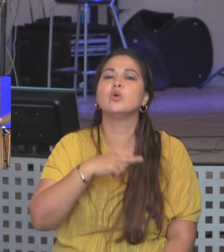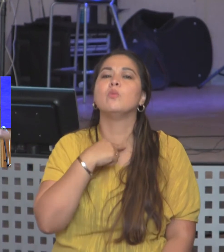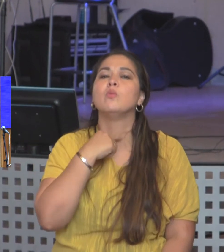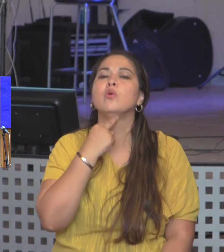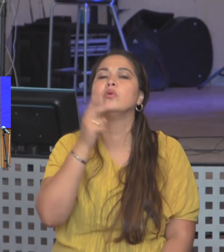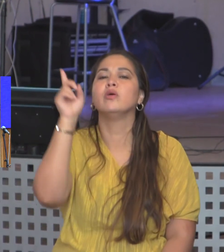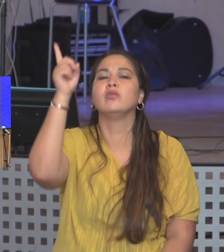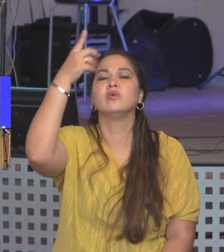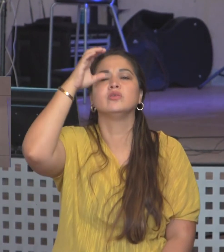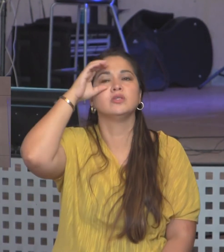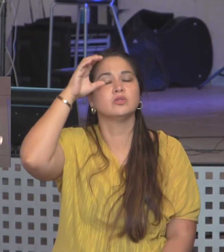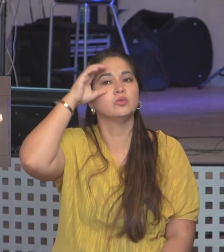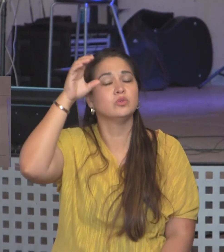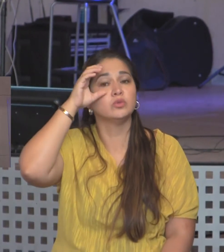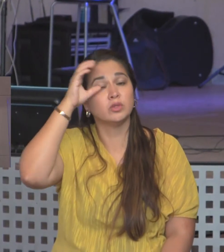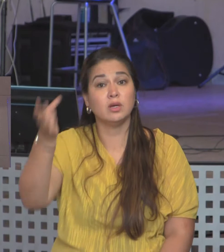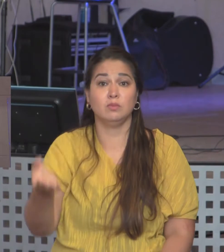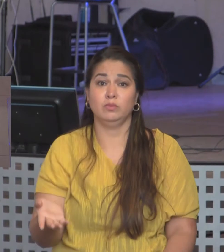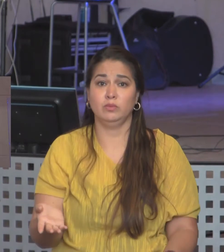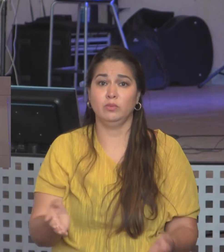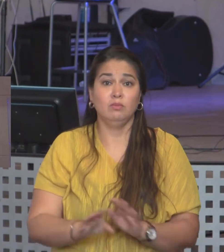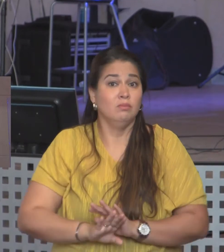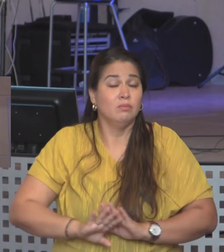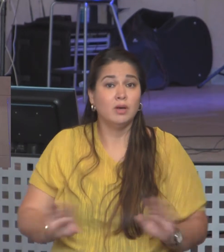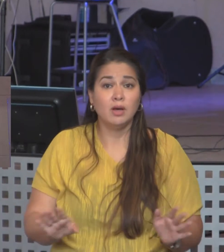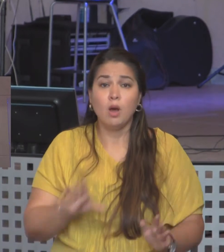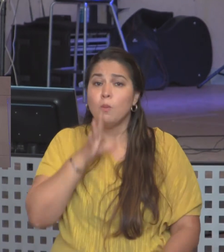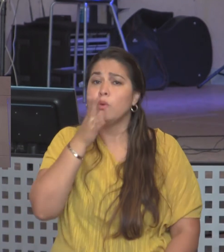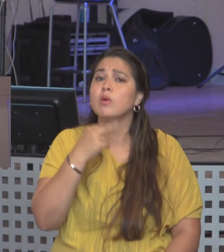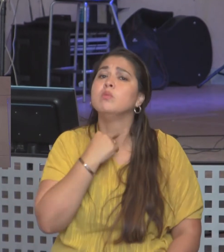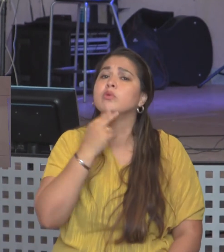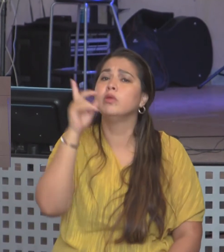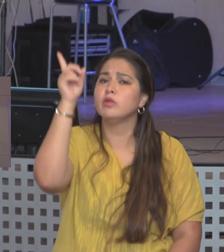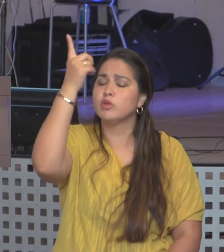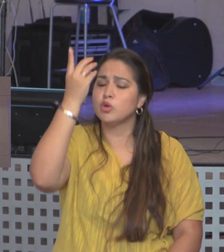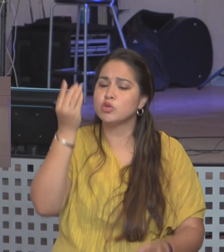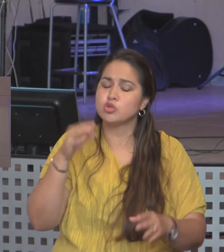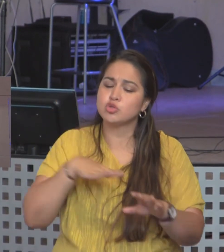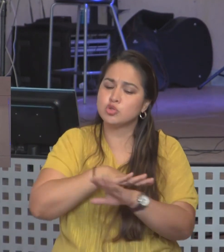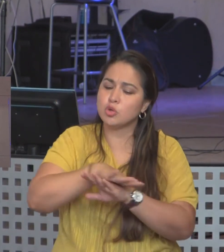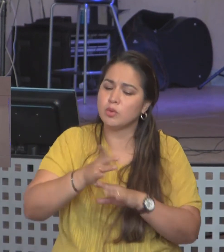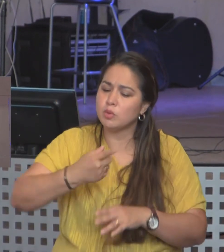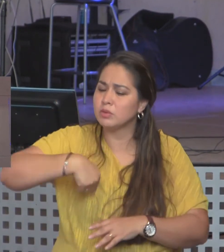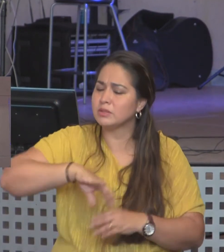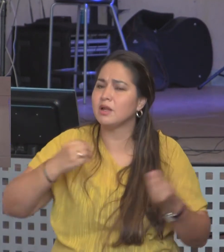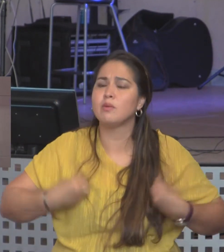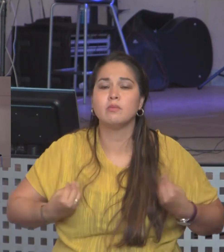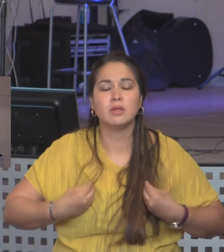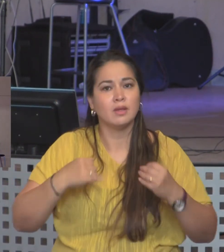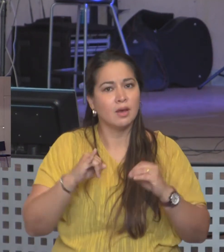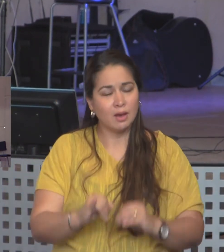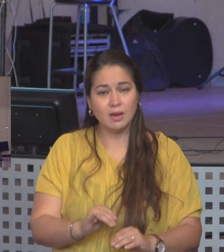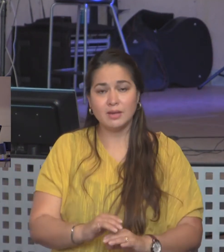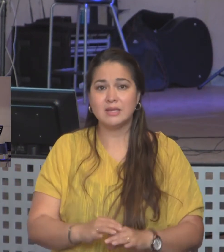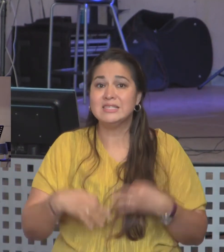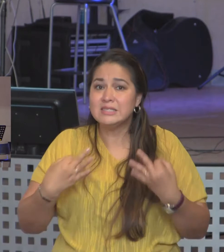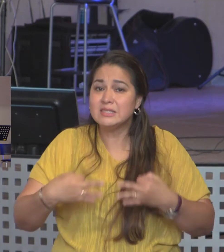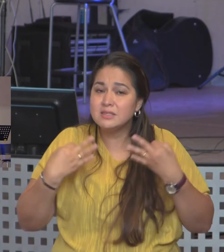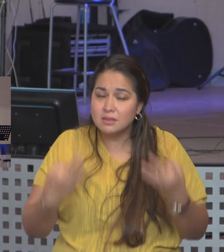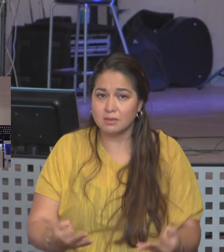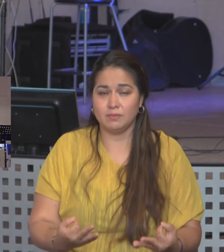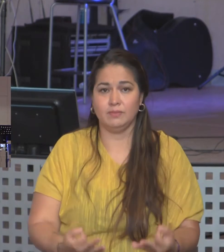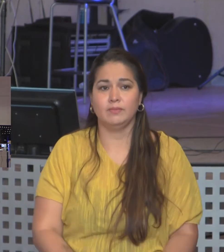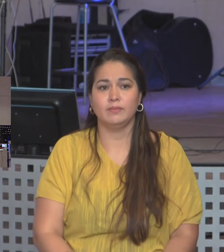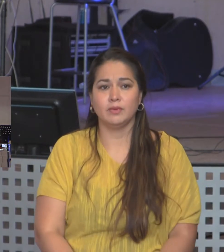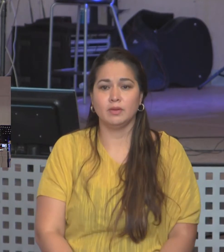nuestro Señor. Que su voz está constantemente sobre nuestras vidas. Puede que no seamos